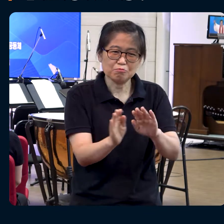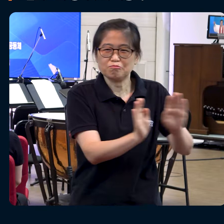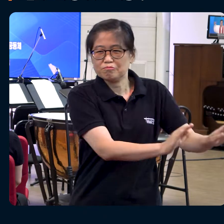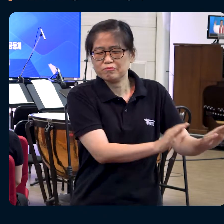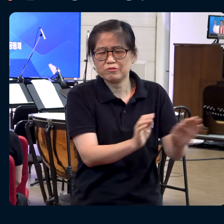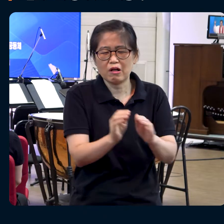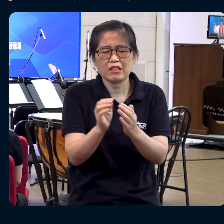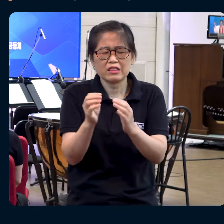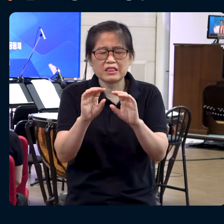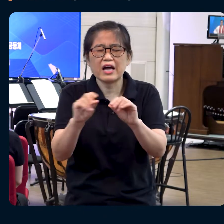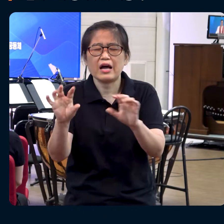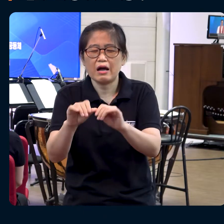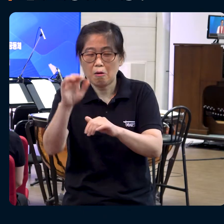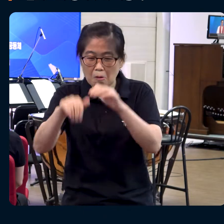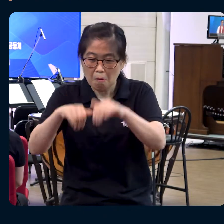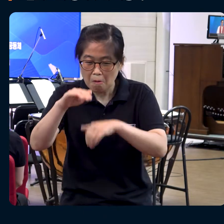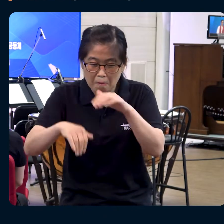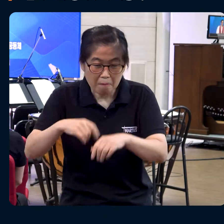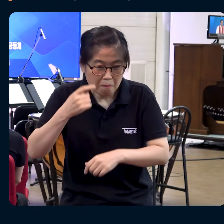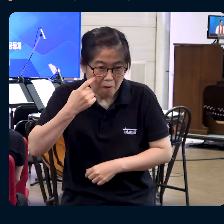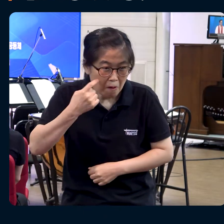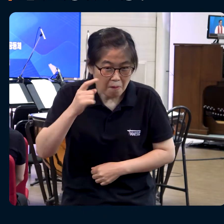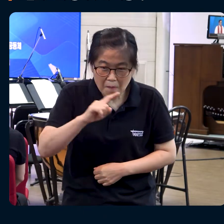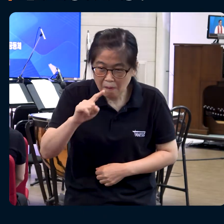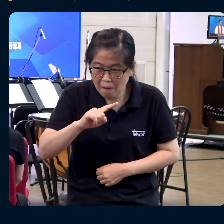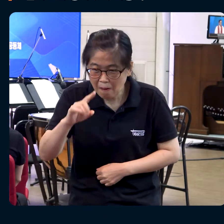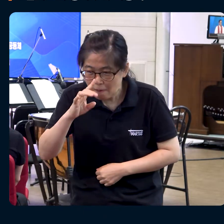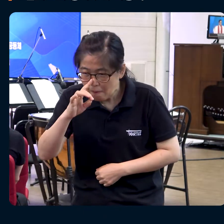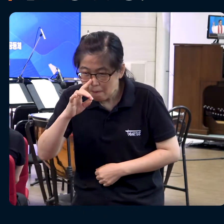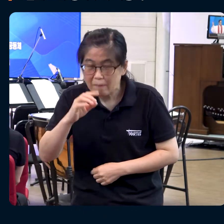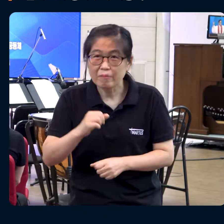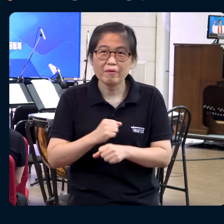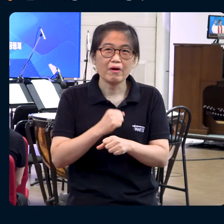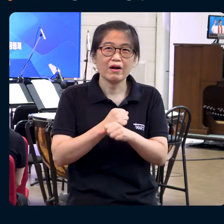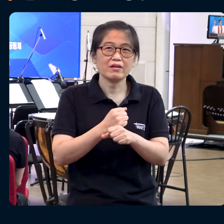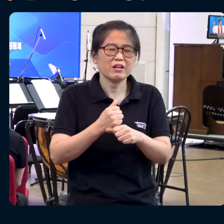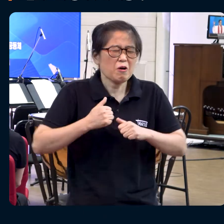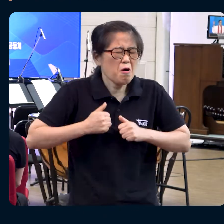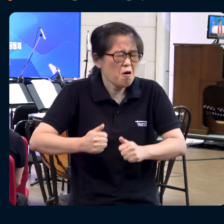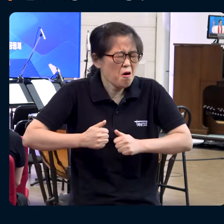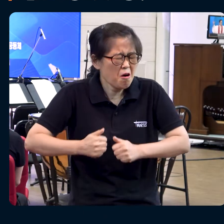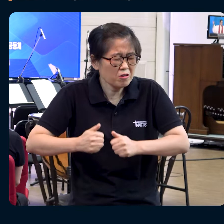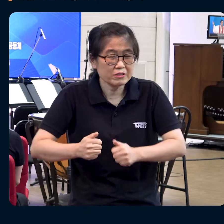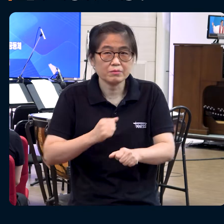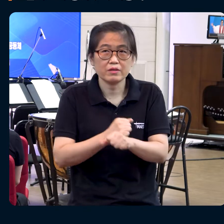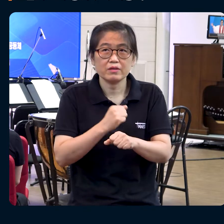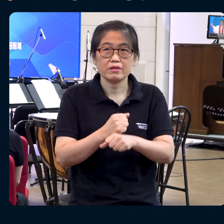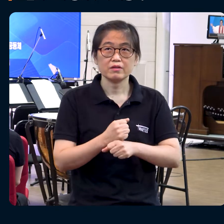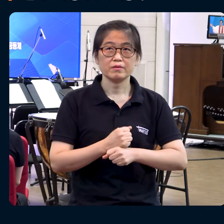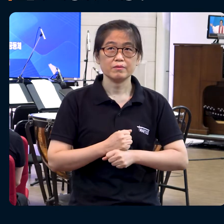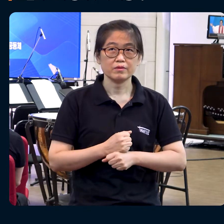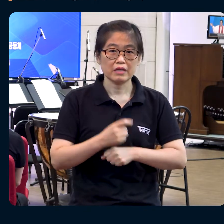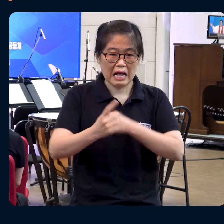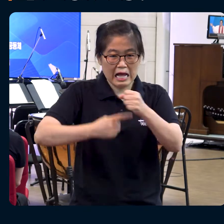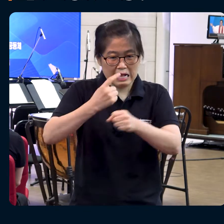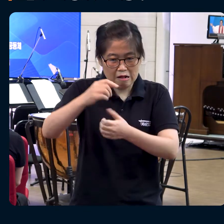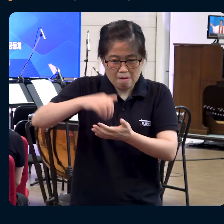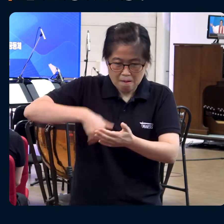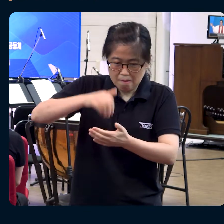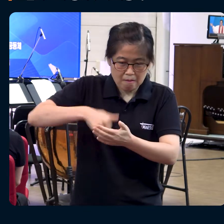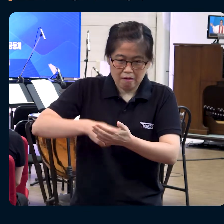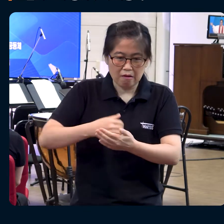뭐가 있을 것 같은 언덕을 파는 거예요. 재밌는 얘기가 많아요. 어떤 언덕을 막 열심히 팠는데 1년을 파도 안 나오더라는